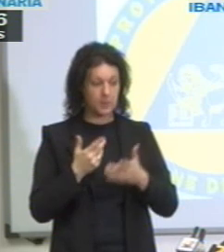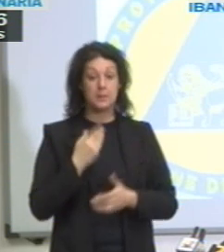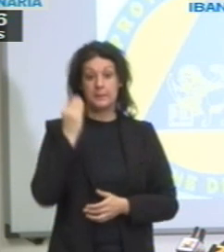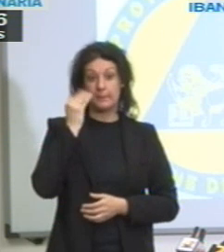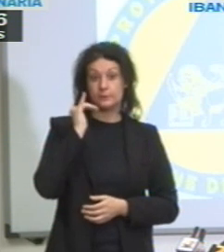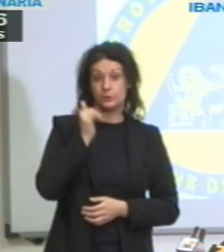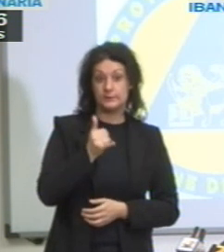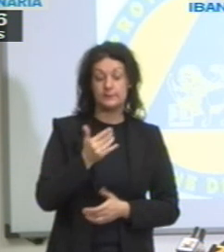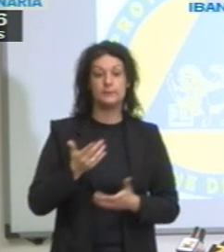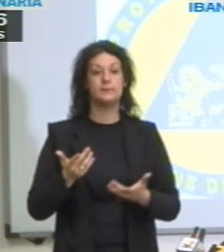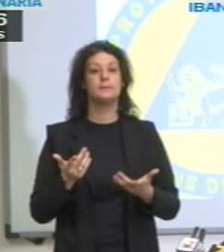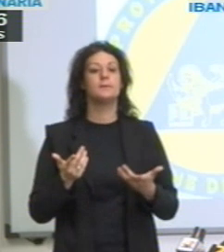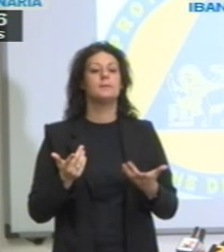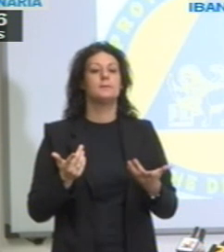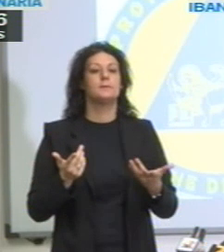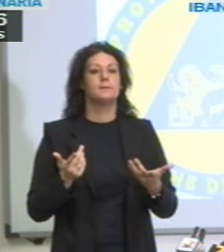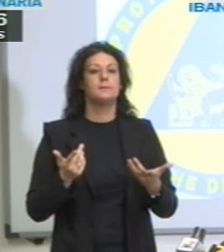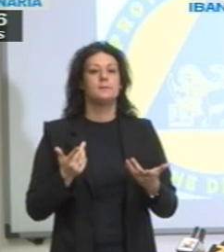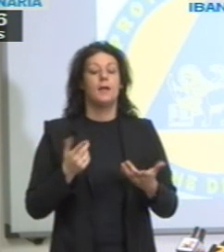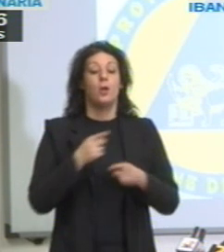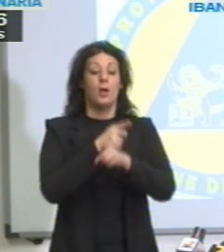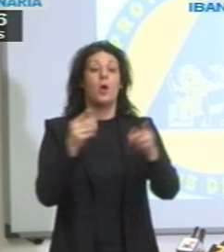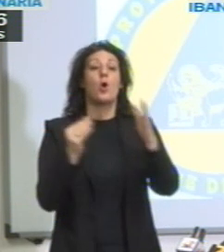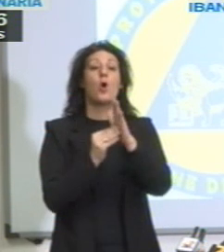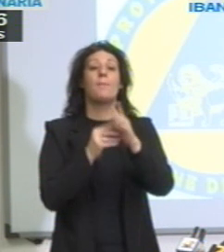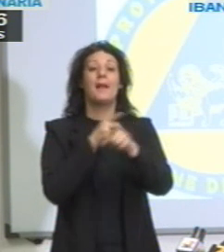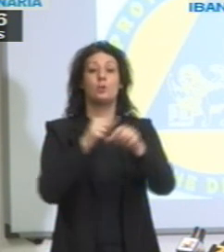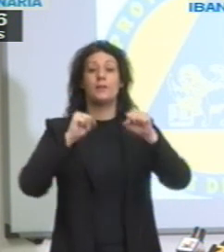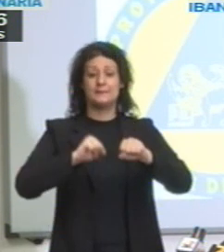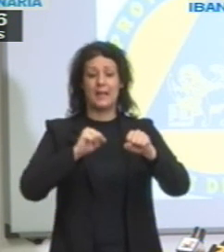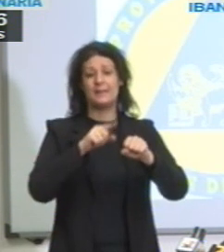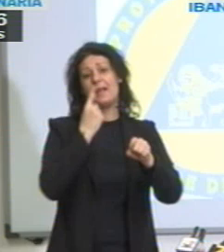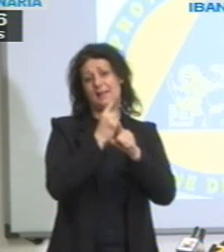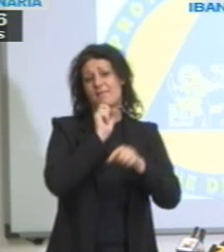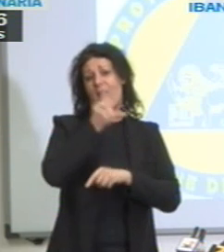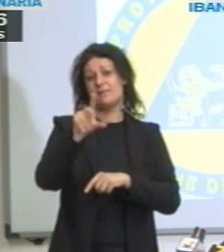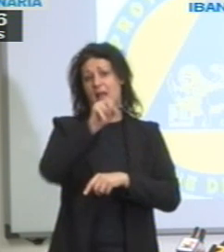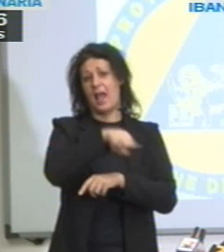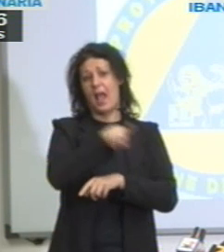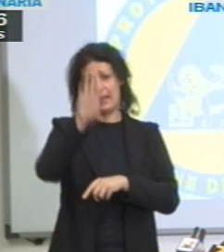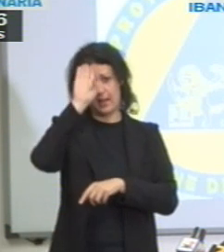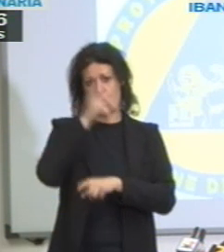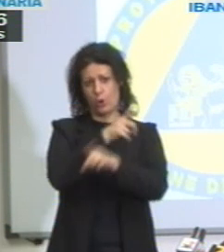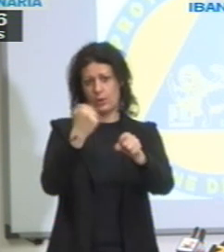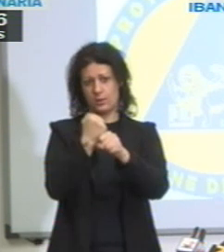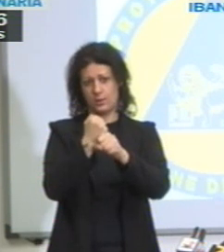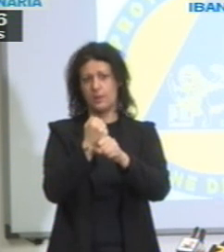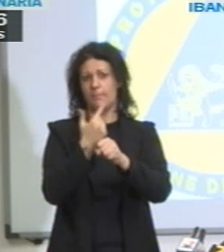sanitari, mi perdoni il direttore Basso, oltre a segnalarlo al direttore Basso, lo segnalano magari il loro datore di lavoro, riusciamo anche a risolvere il